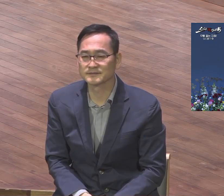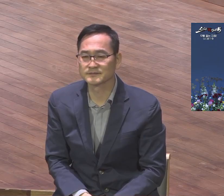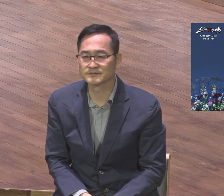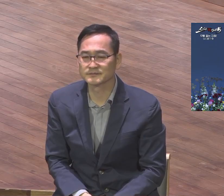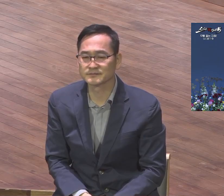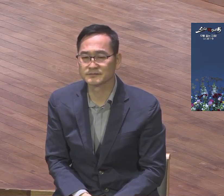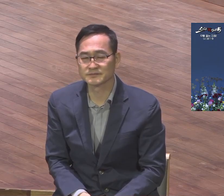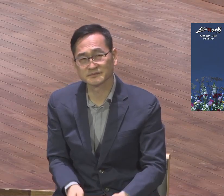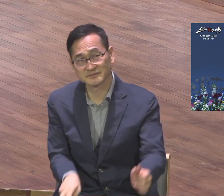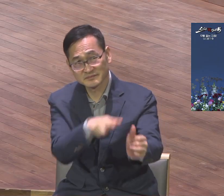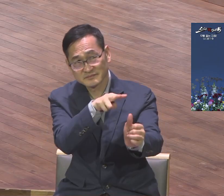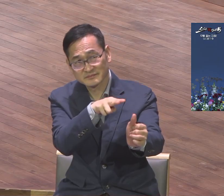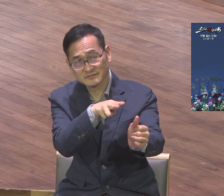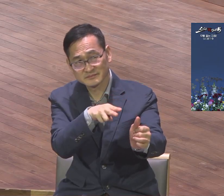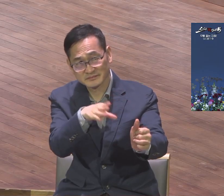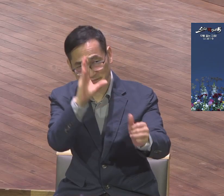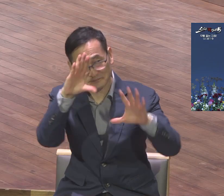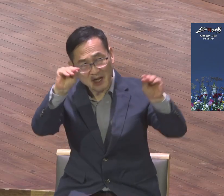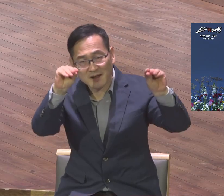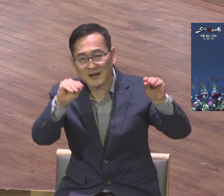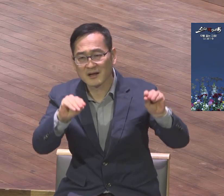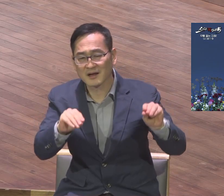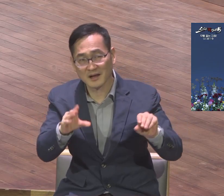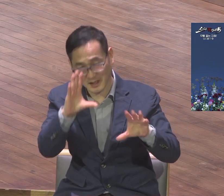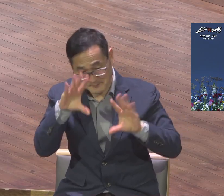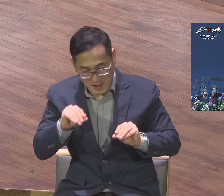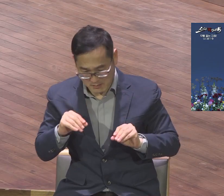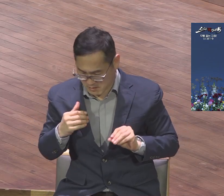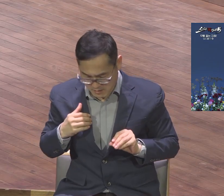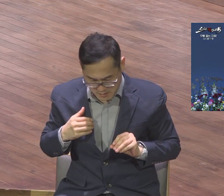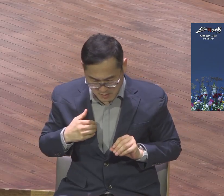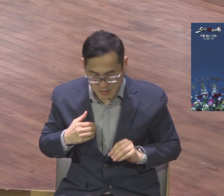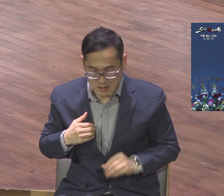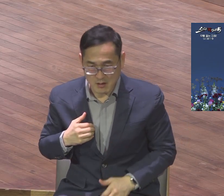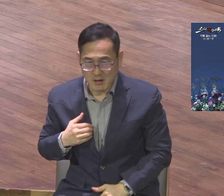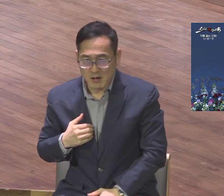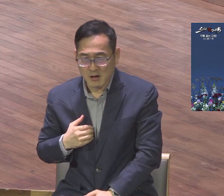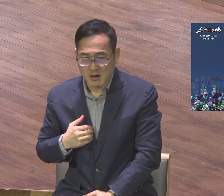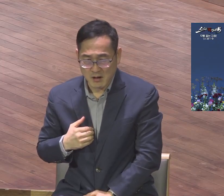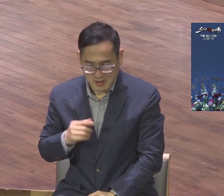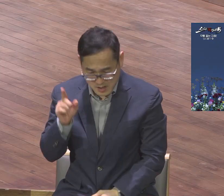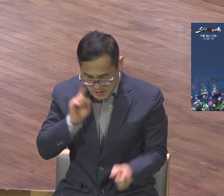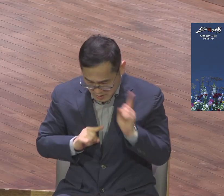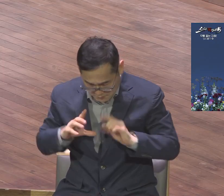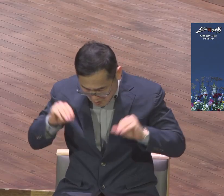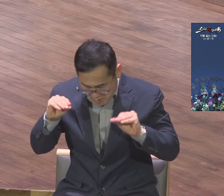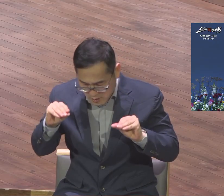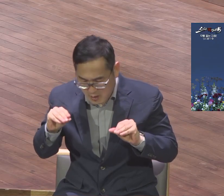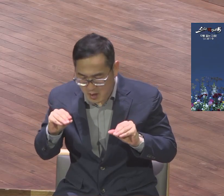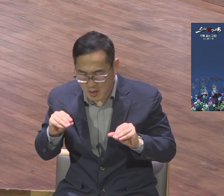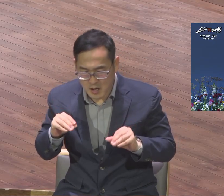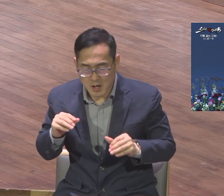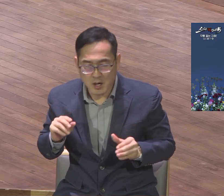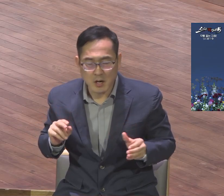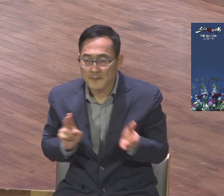낫더라. 얼마나 기적입니까? 그 노뱀이.